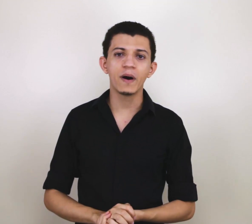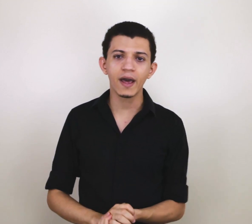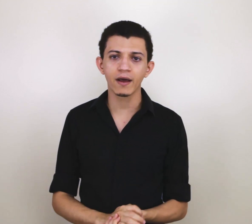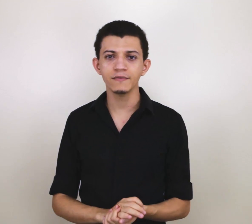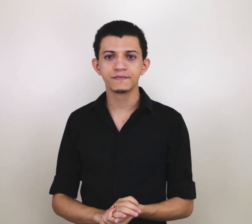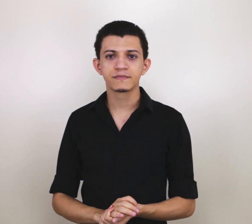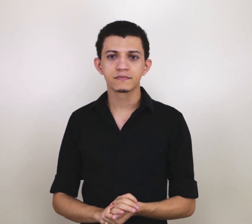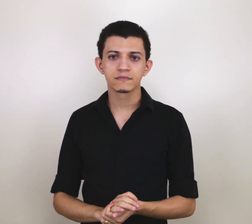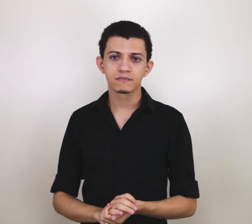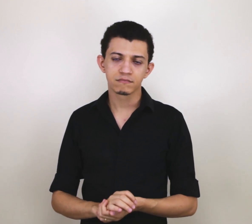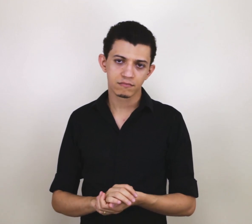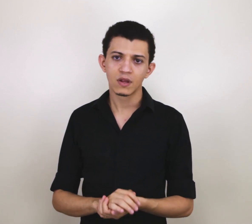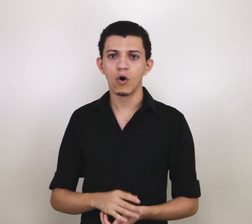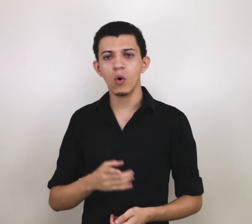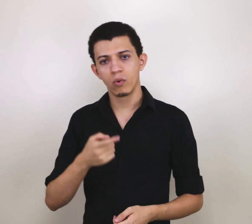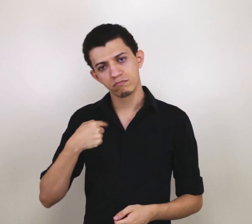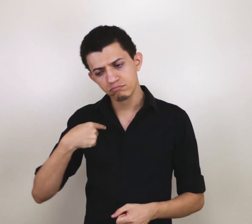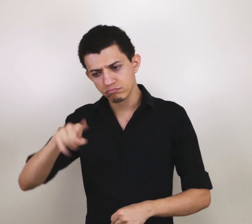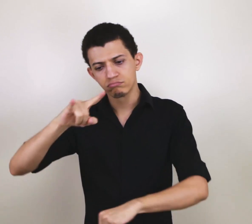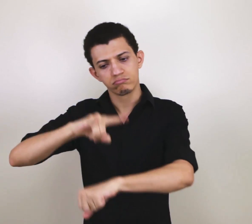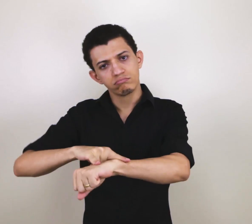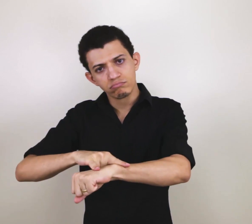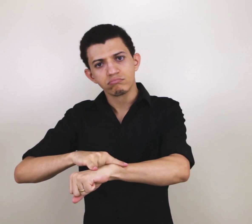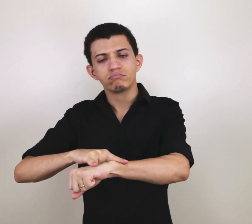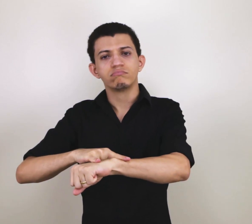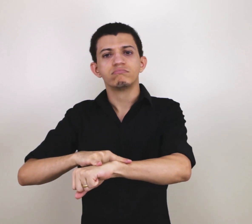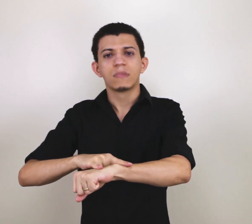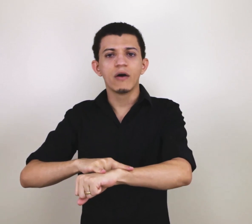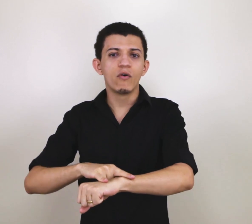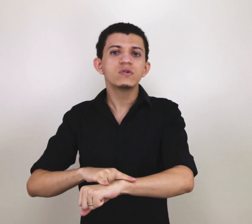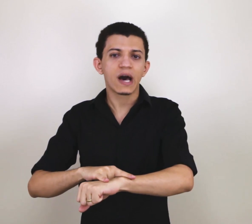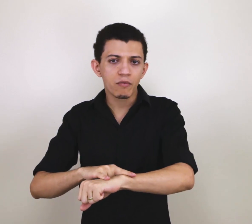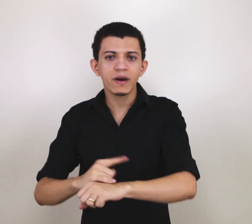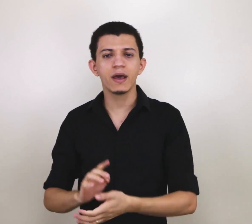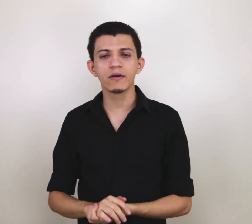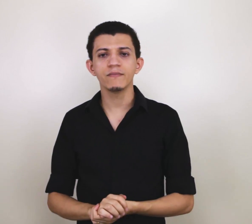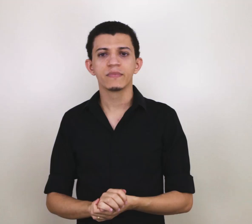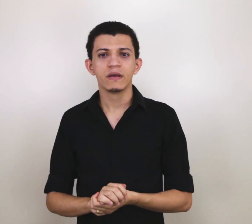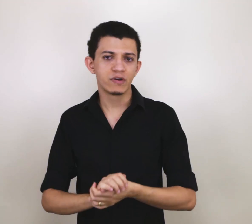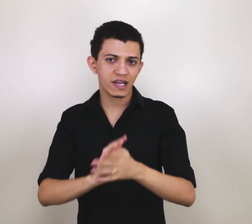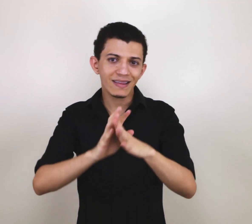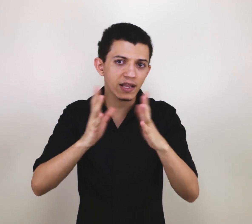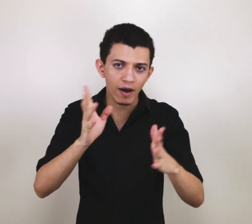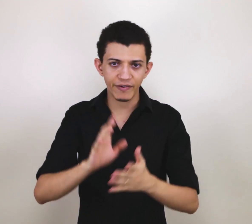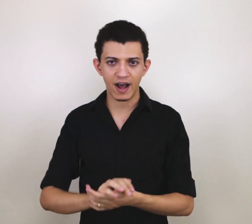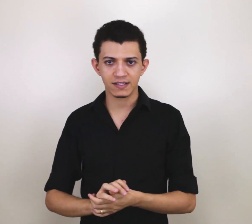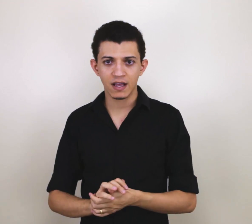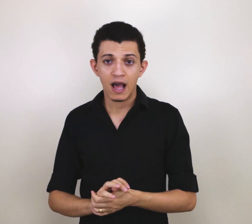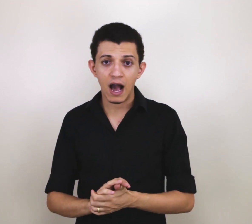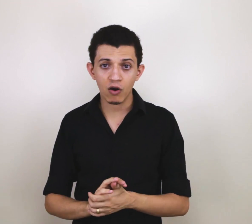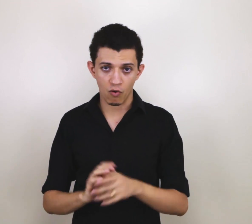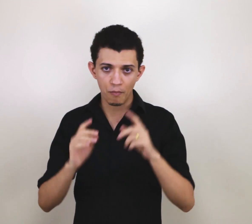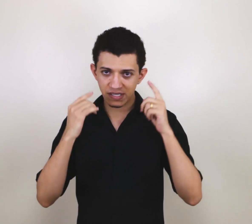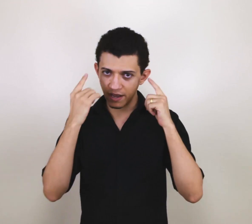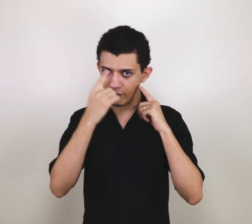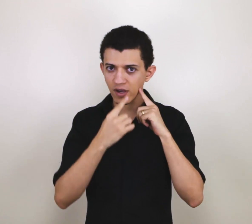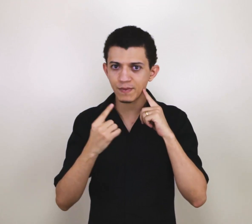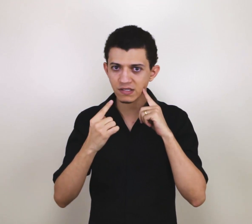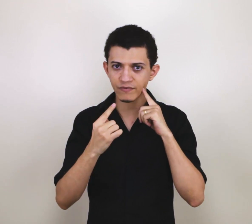banheiro, ou eu vou usar o banheiro, você entendeu a frase. Observou a expressão